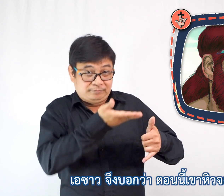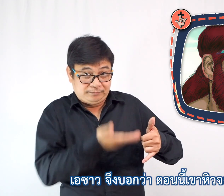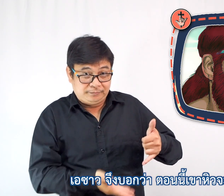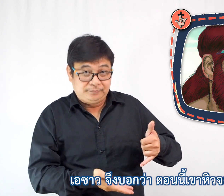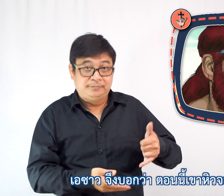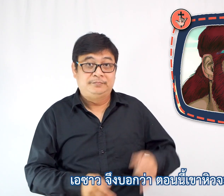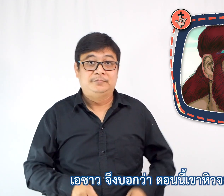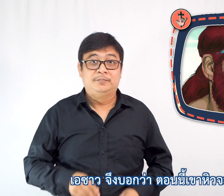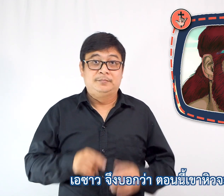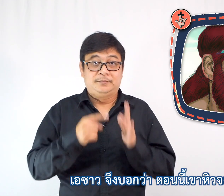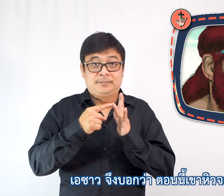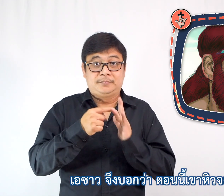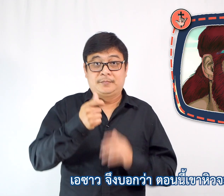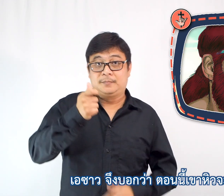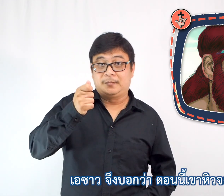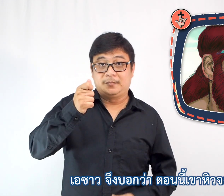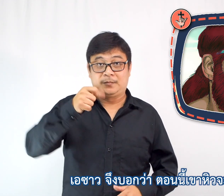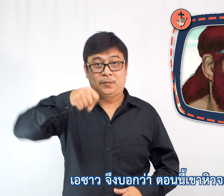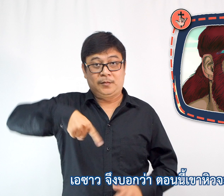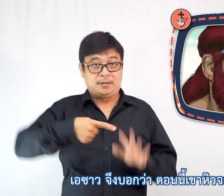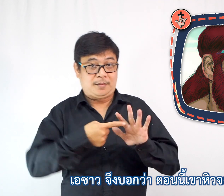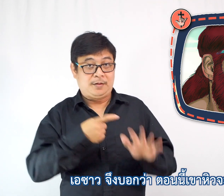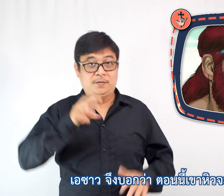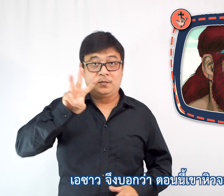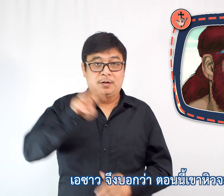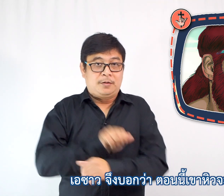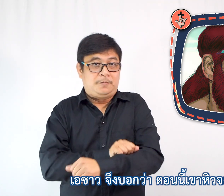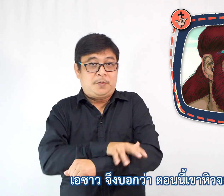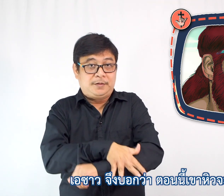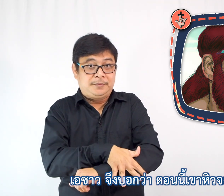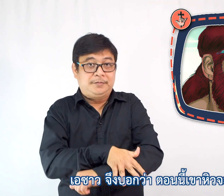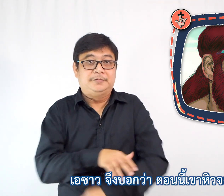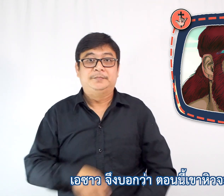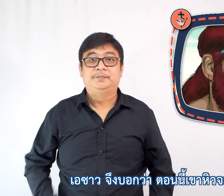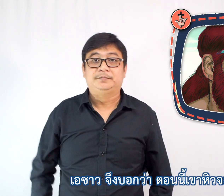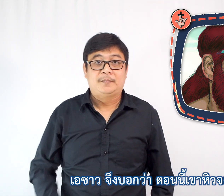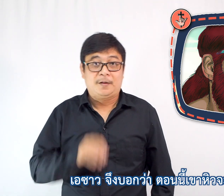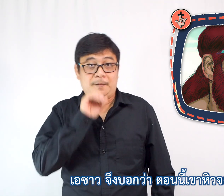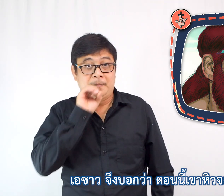เอซาวจึงบอกว่าตอนนี้เขาหิวจะตายแล้ว